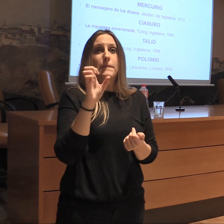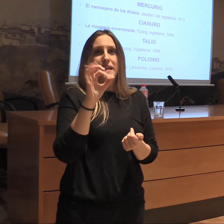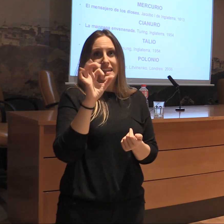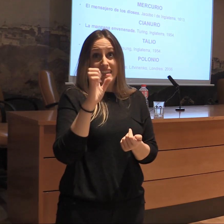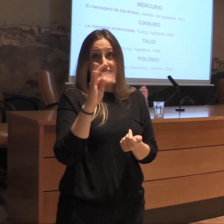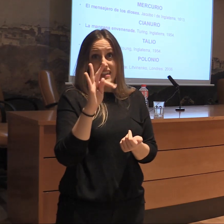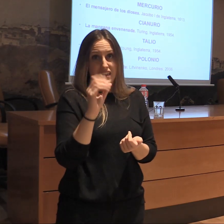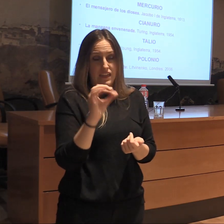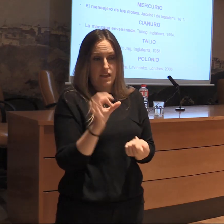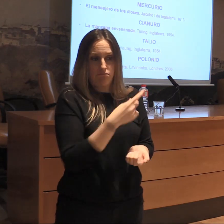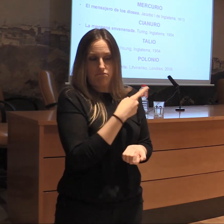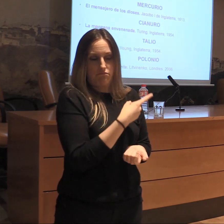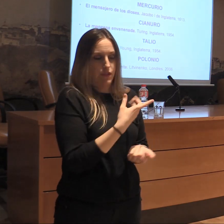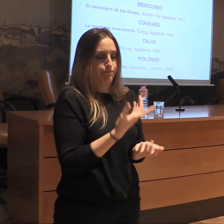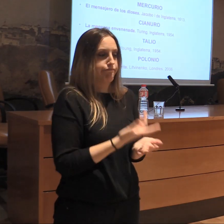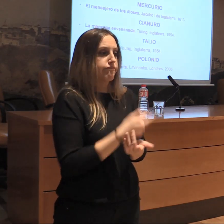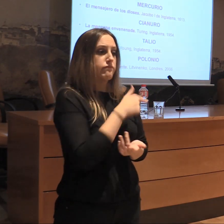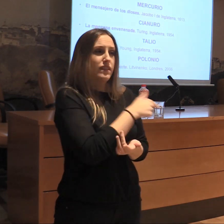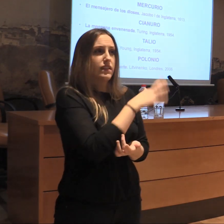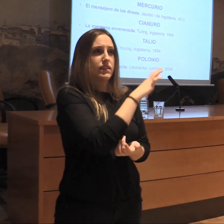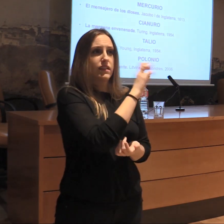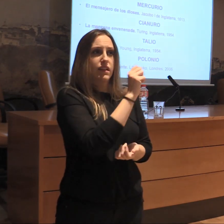es Firmol Busto. Bueno, el radio,